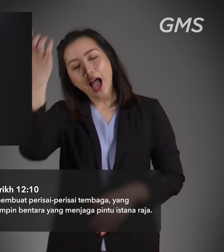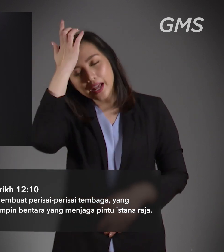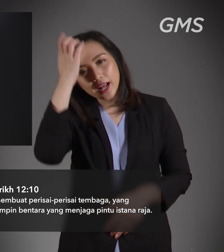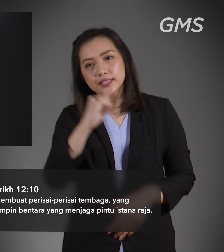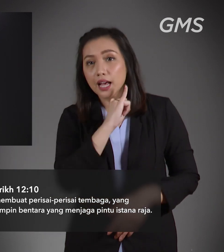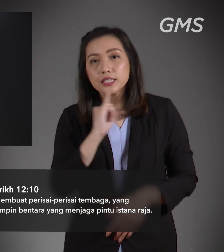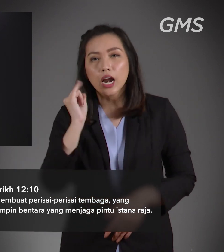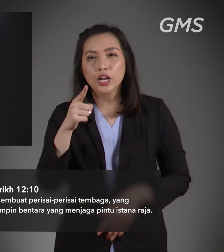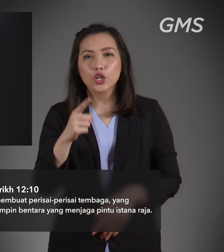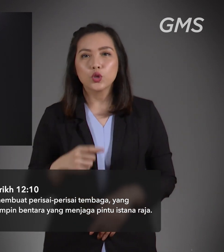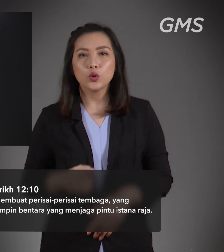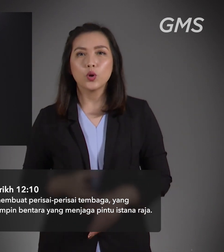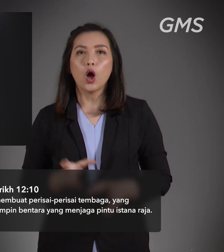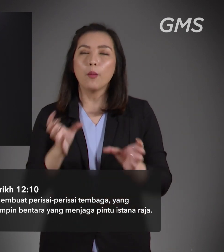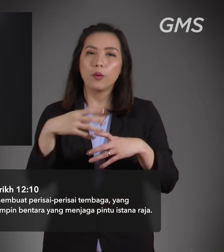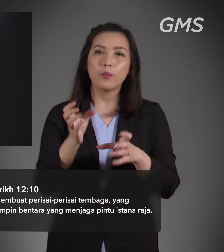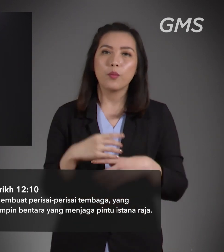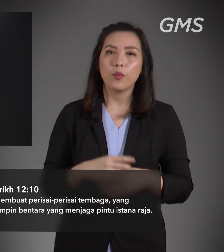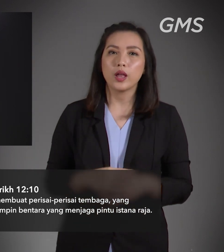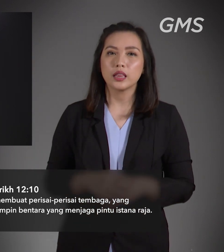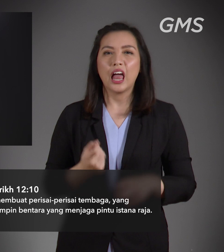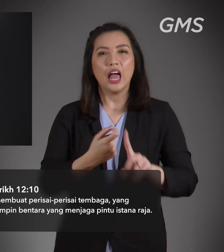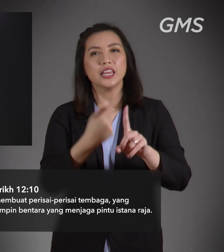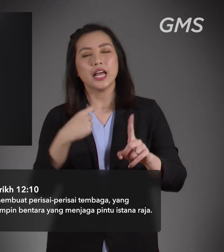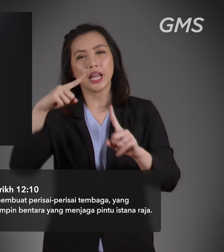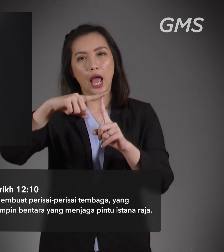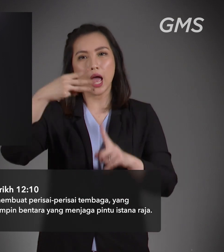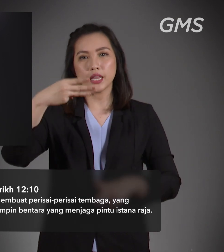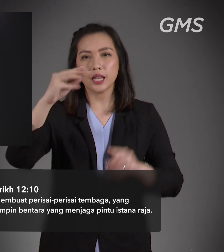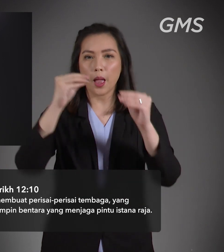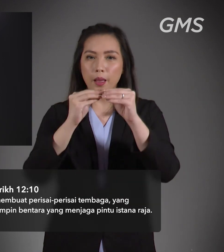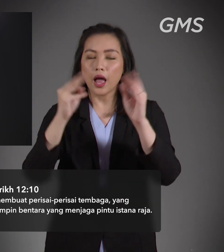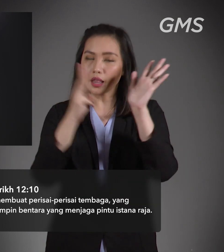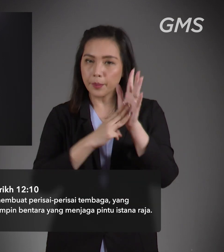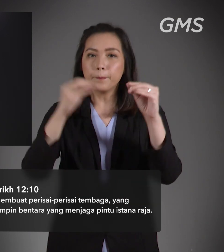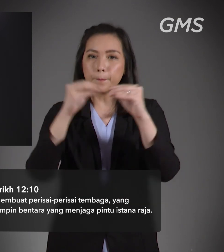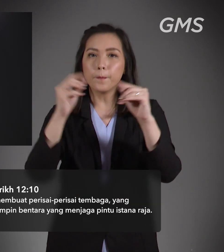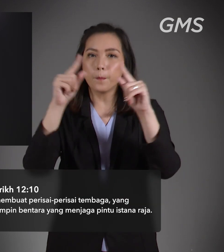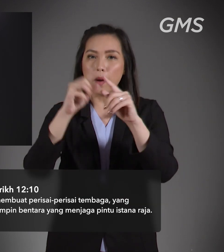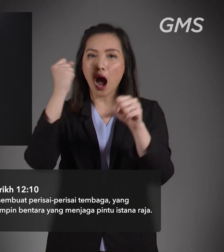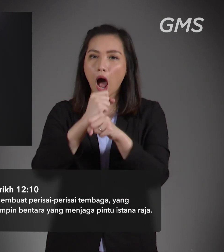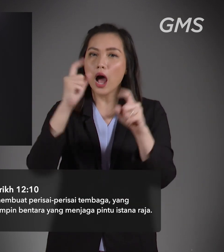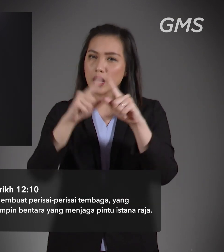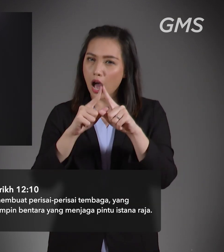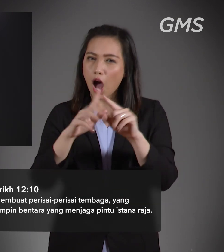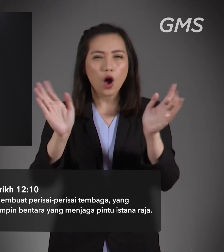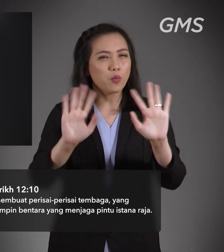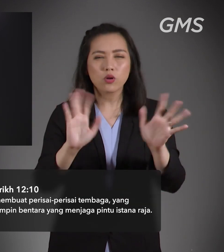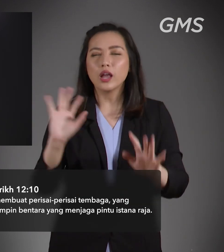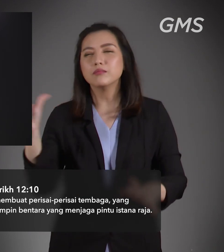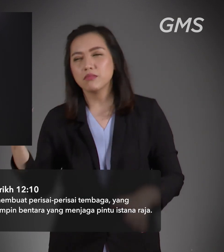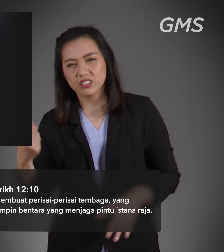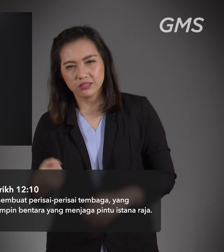tembaga. So sad sekali. Yang dipercayakannya kepada pemimpin-pemimpin benar yang menjaga pintu istana raja. Emas